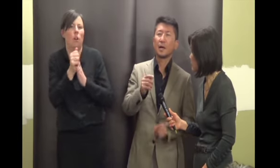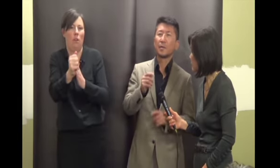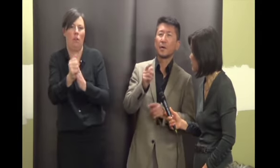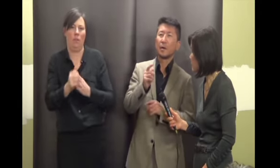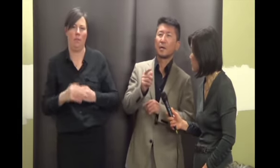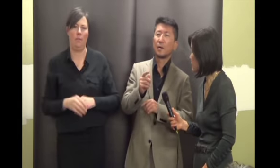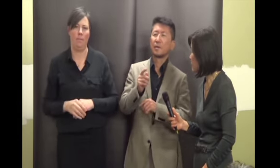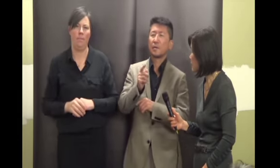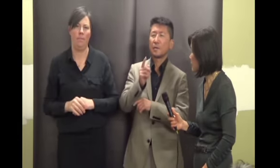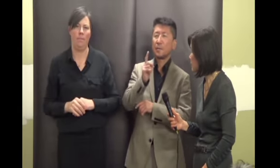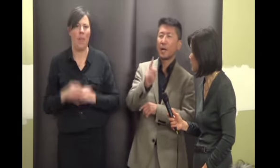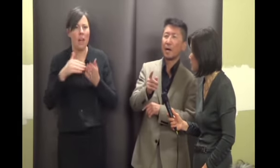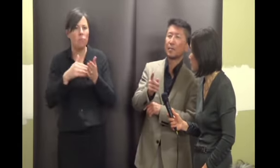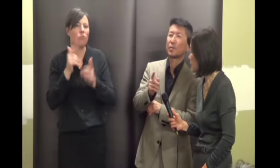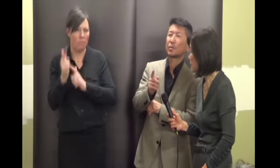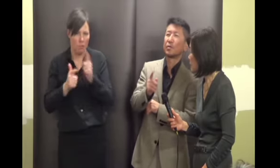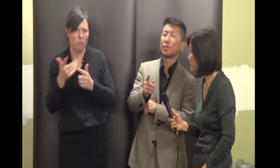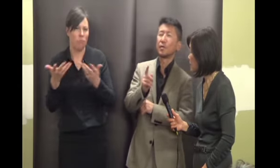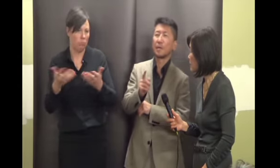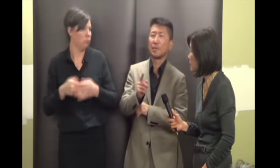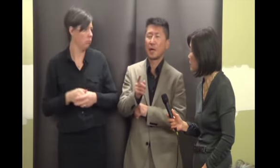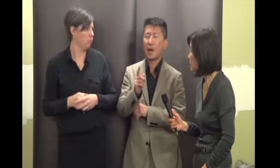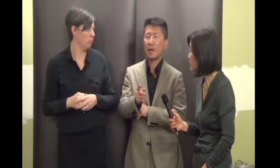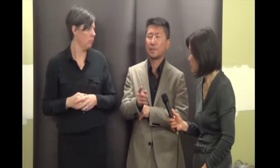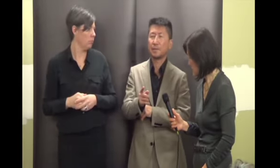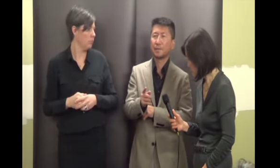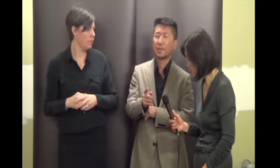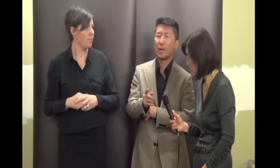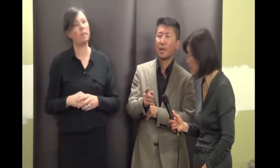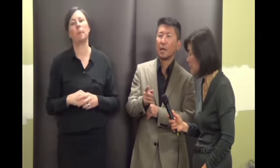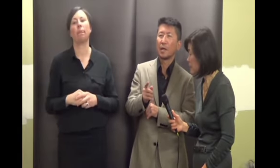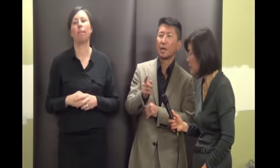ですね。 To become to interpreter guide,